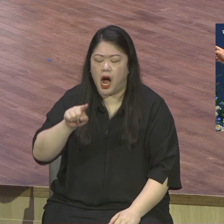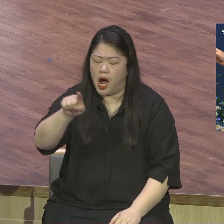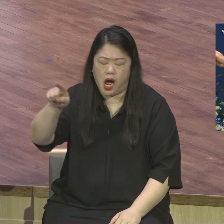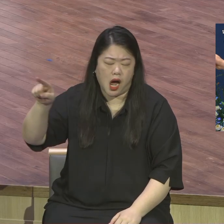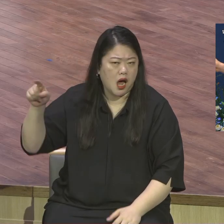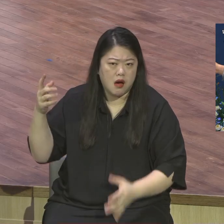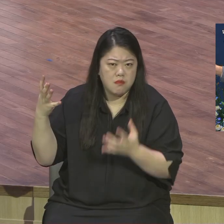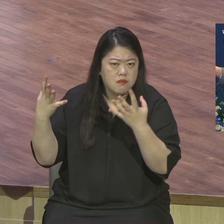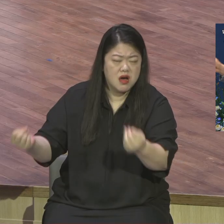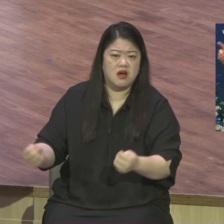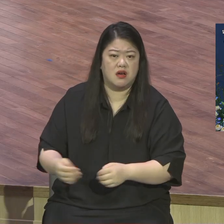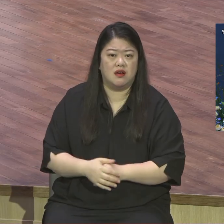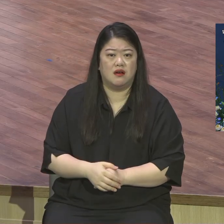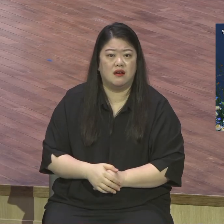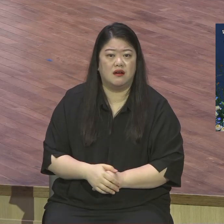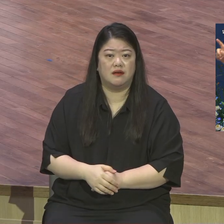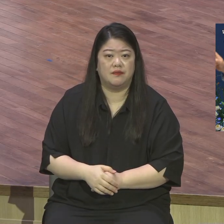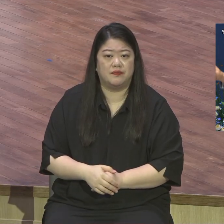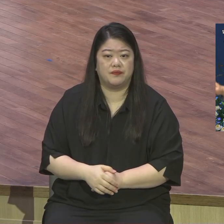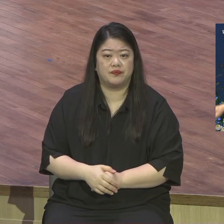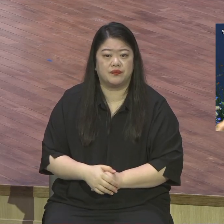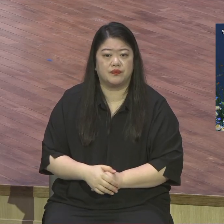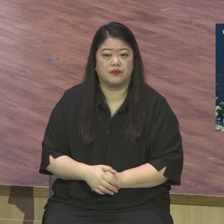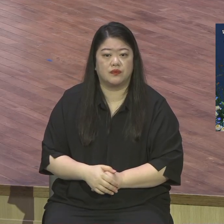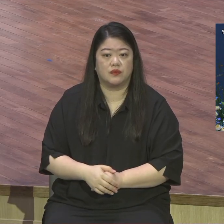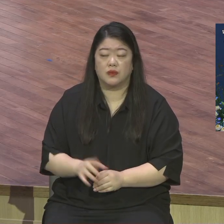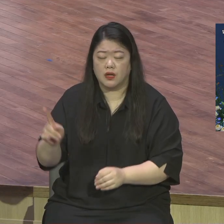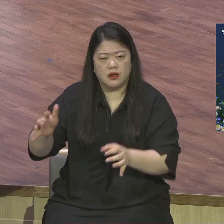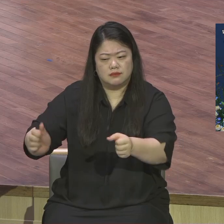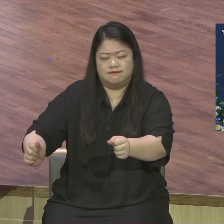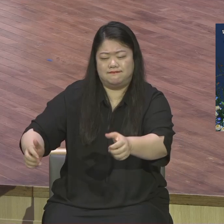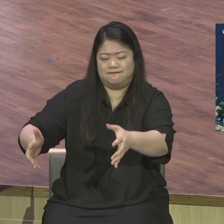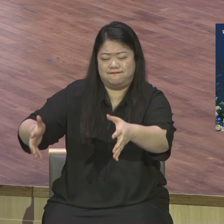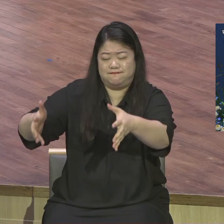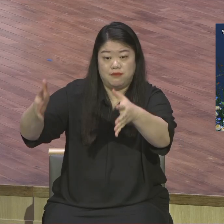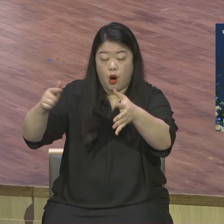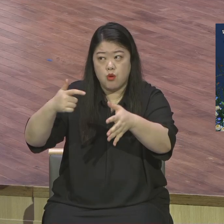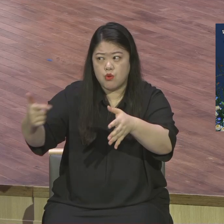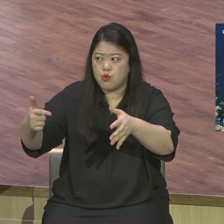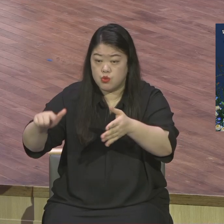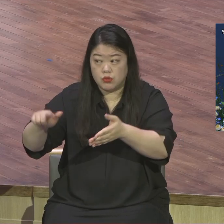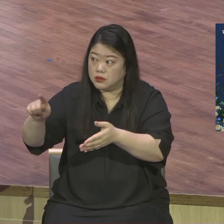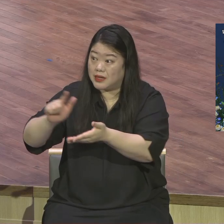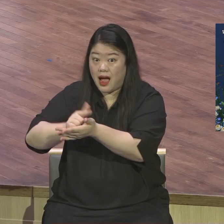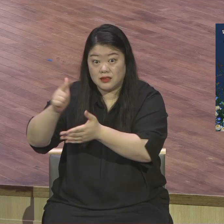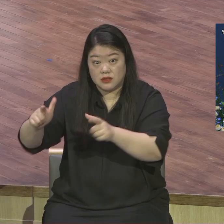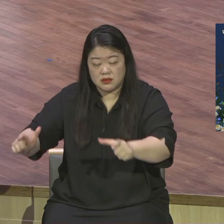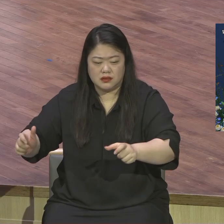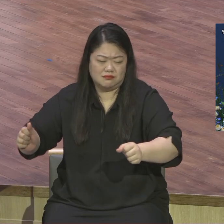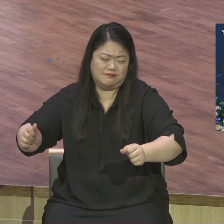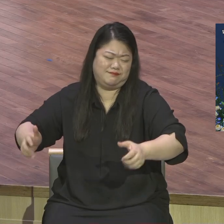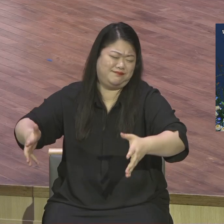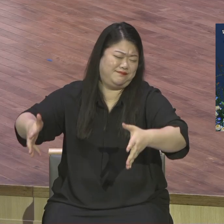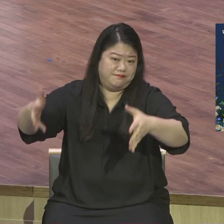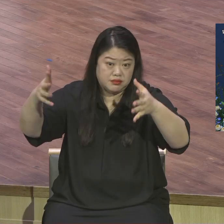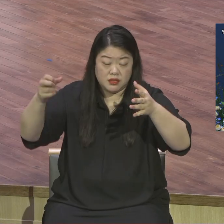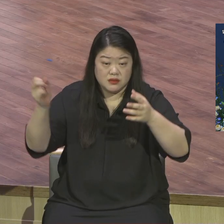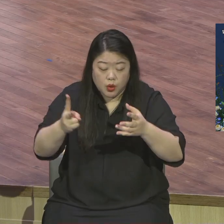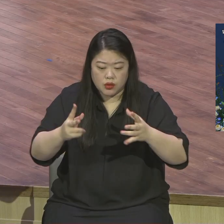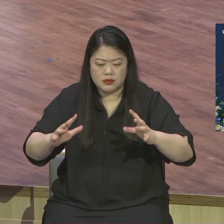광가도 하나님 교회 큰 빌딩 어마어마하게 전세계 전국이 다